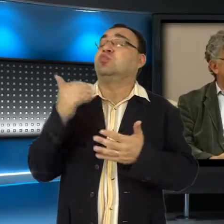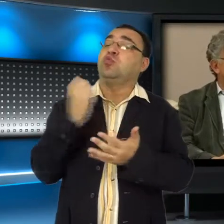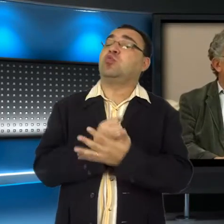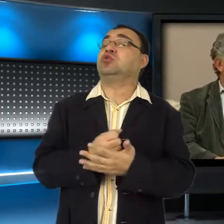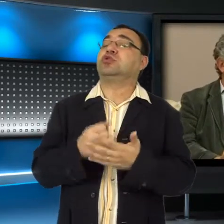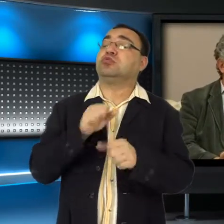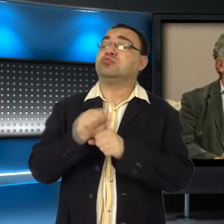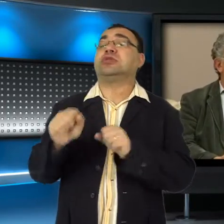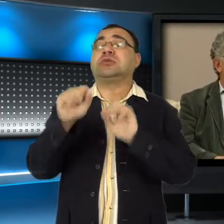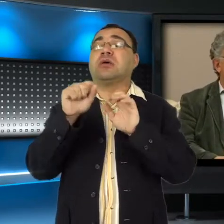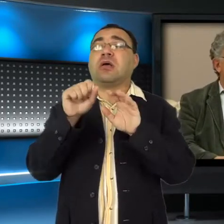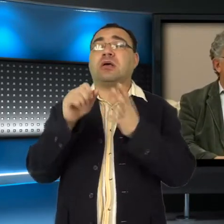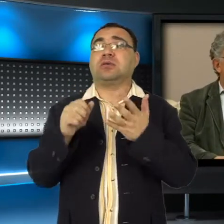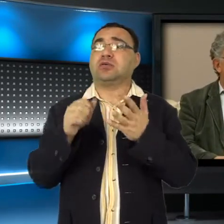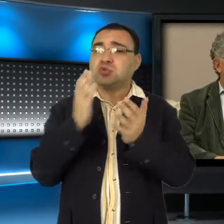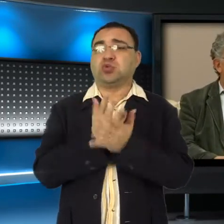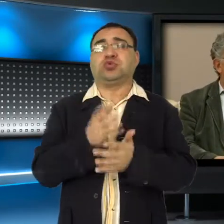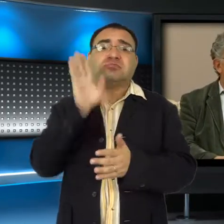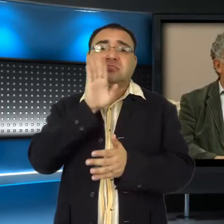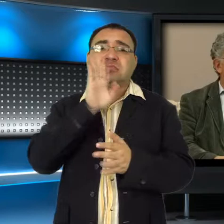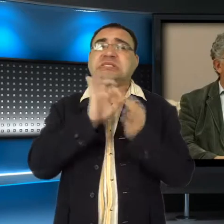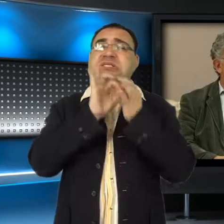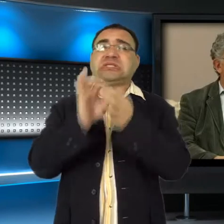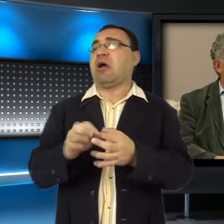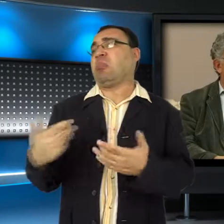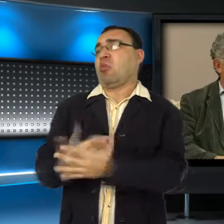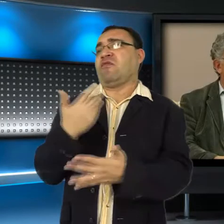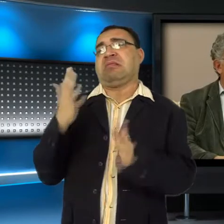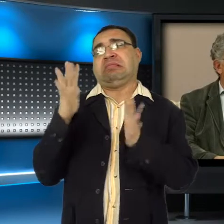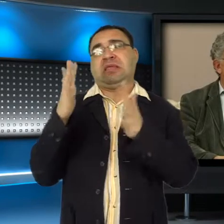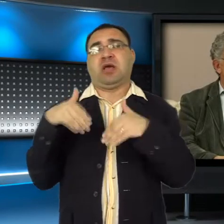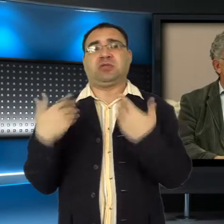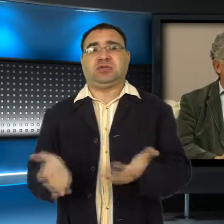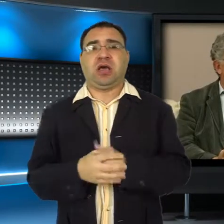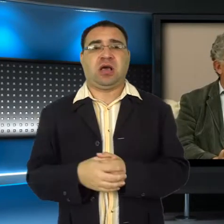szufladki. No na przykład mamy takie rzeczy, które są związane